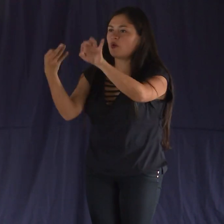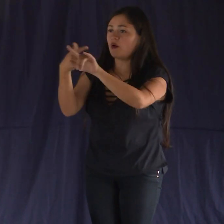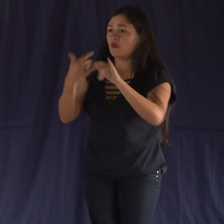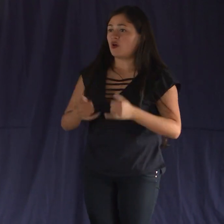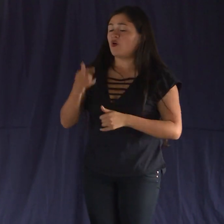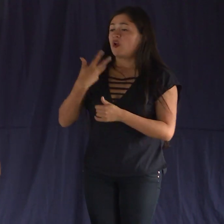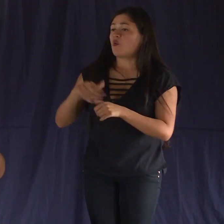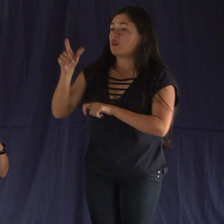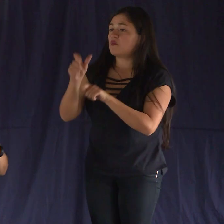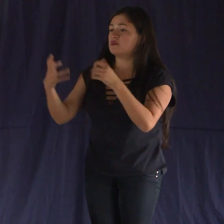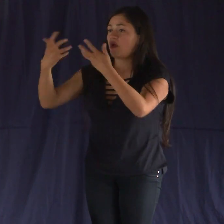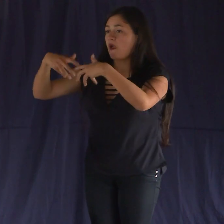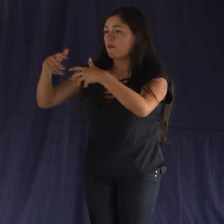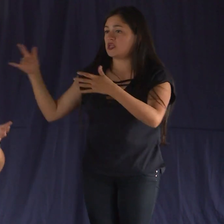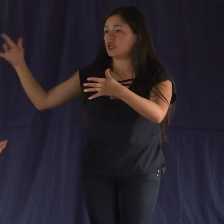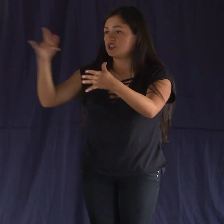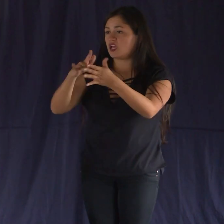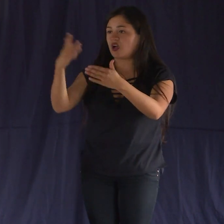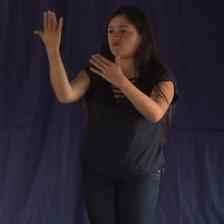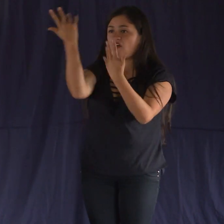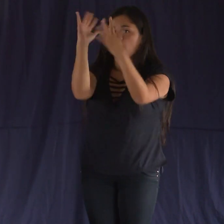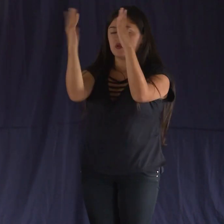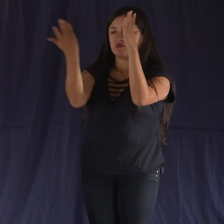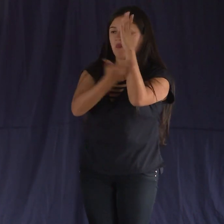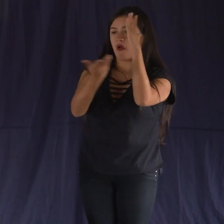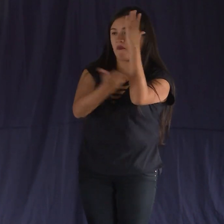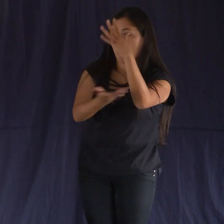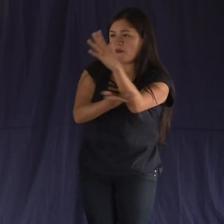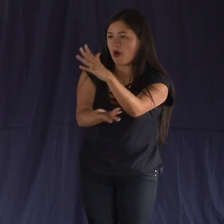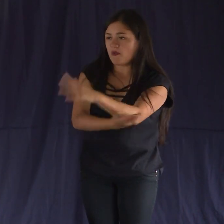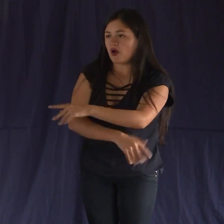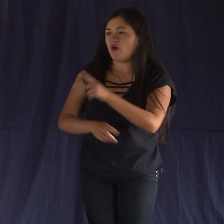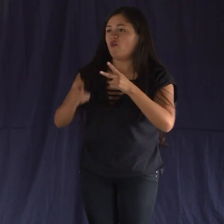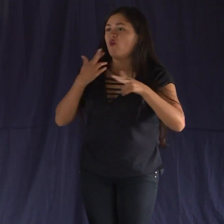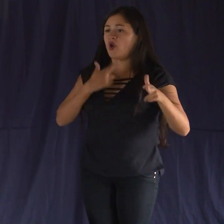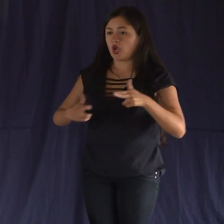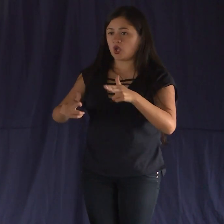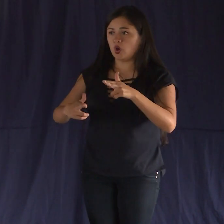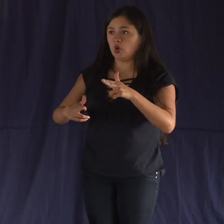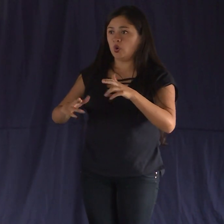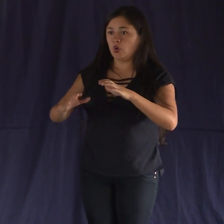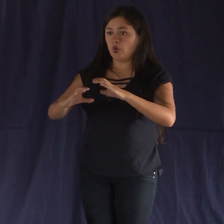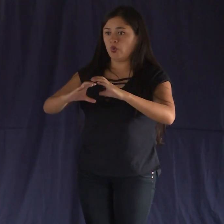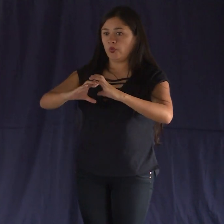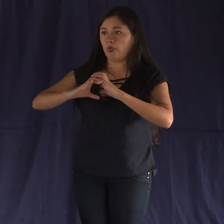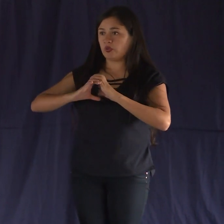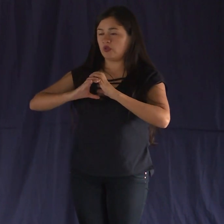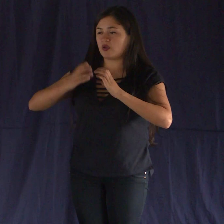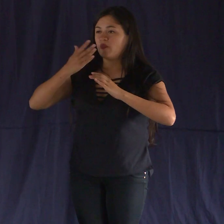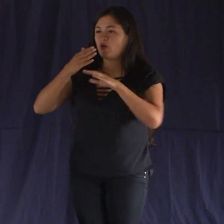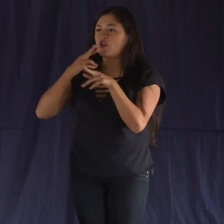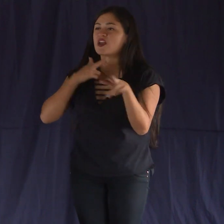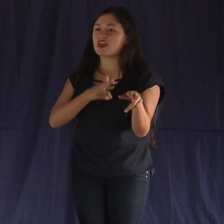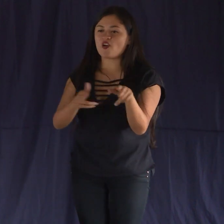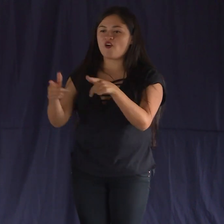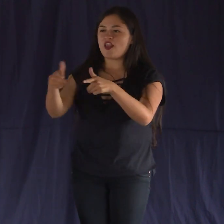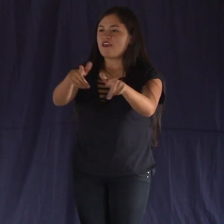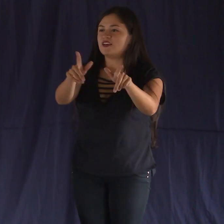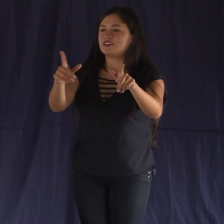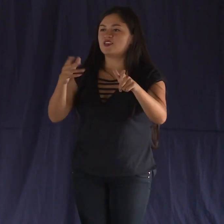el agua, los ríos y los aprese y no nos deje que el río fluya. Y